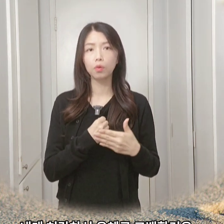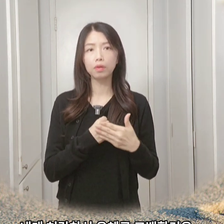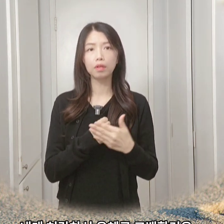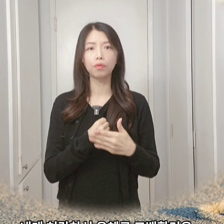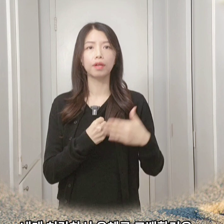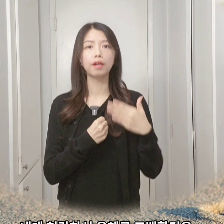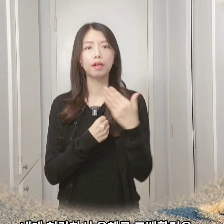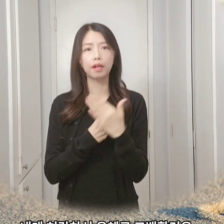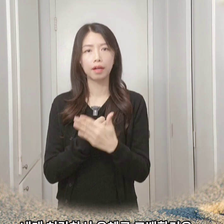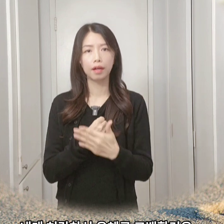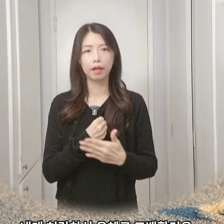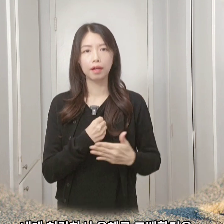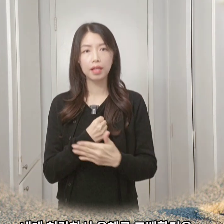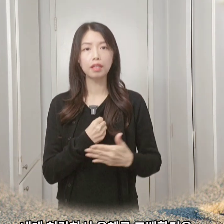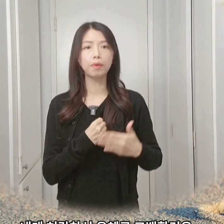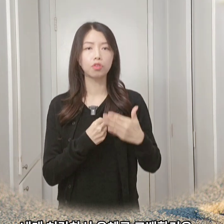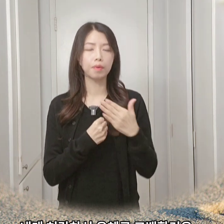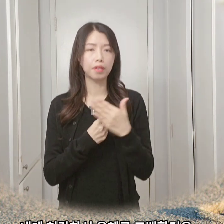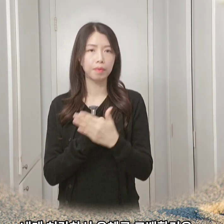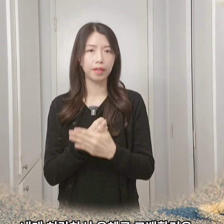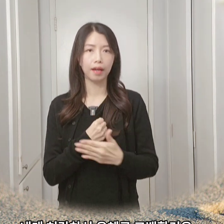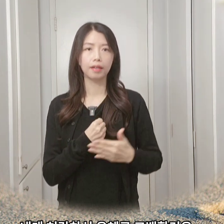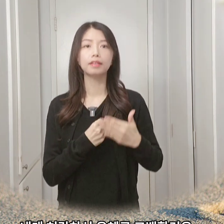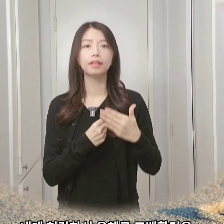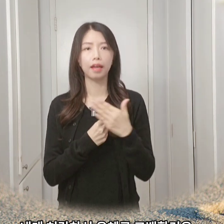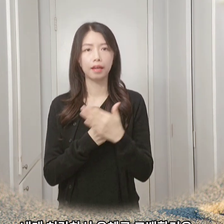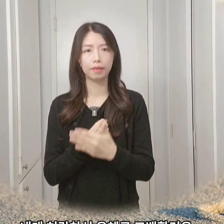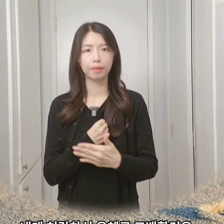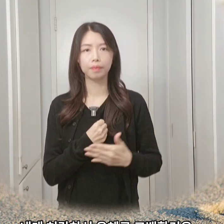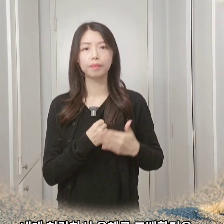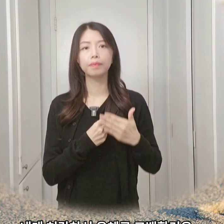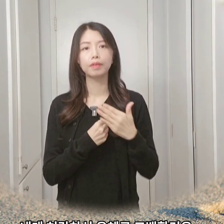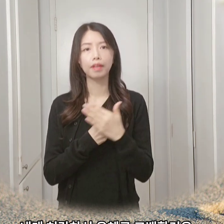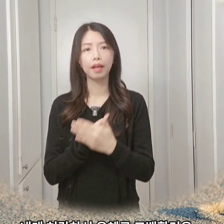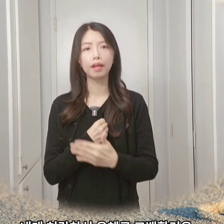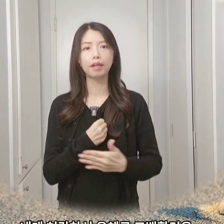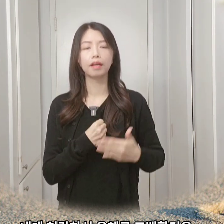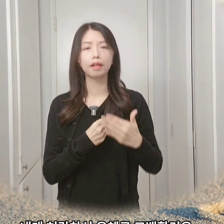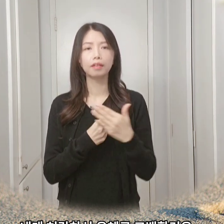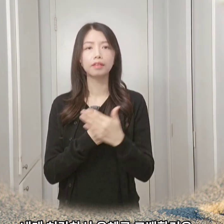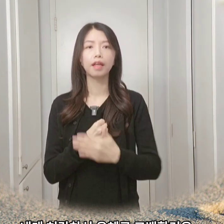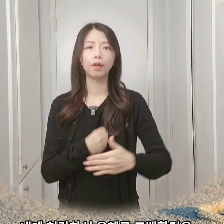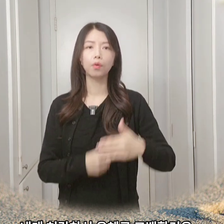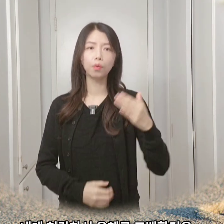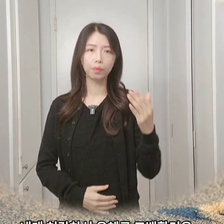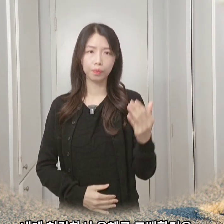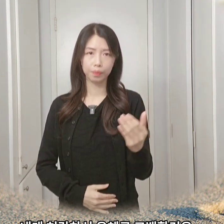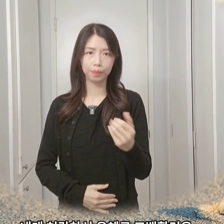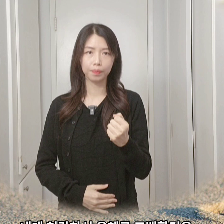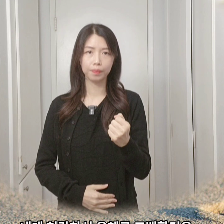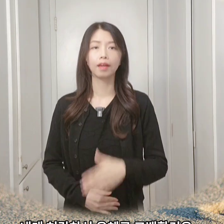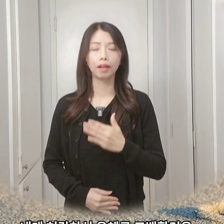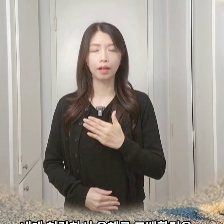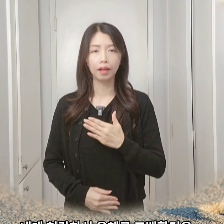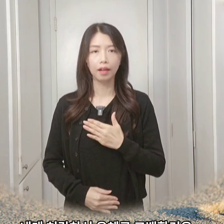이 손등 위를 쓰다듬어 주시면 됩니다. 은혜, 은혜, 은혜로